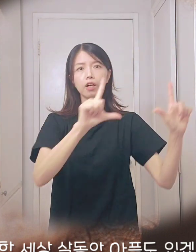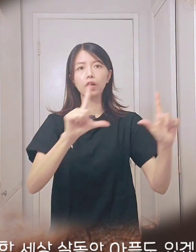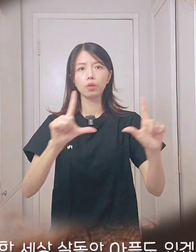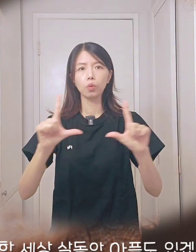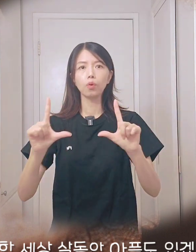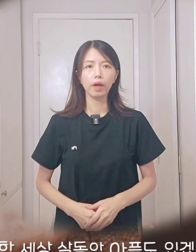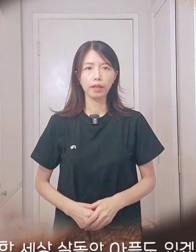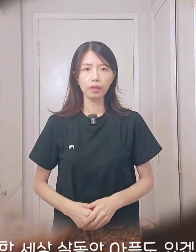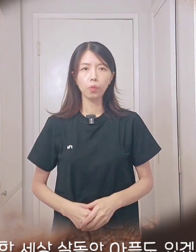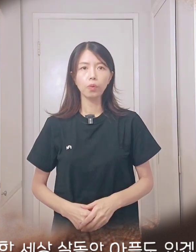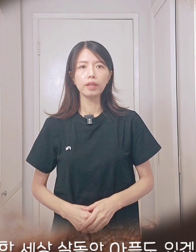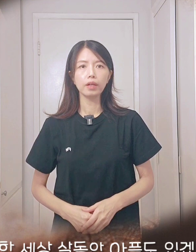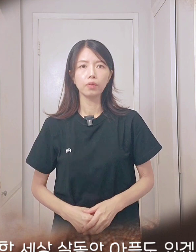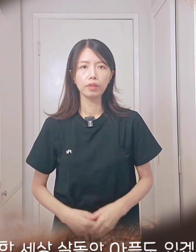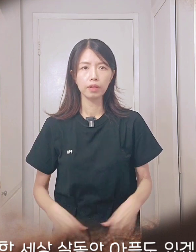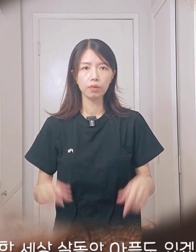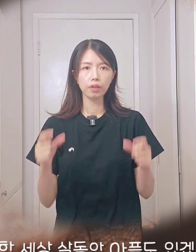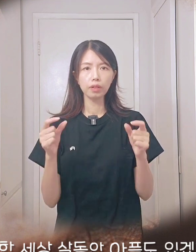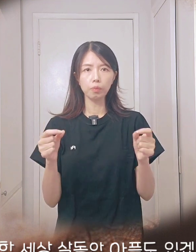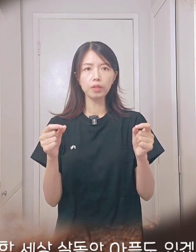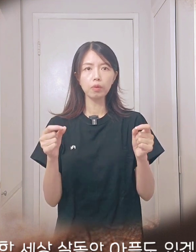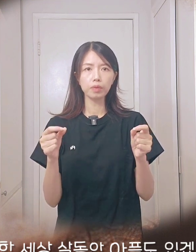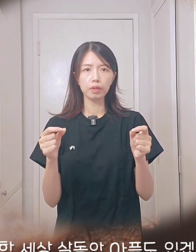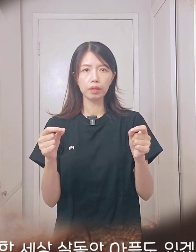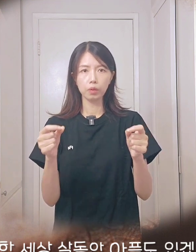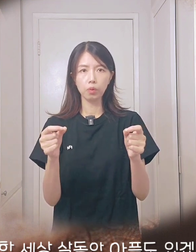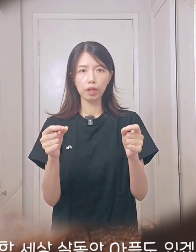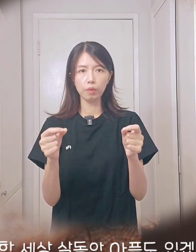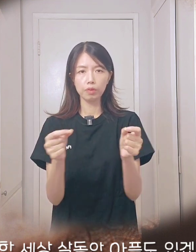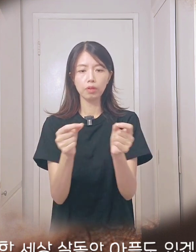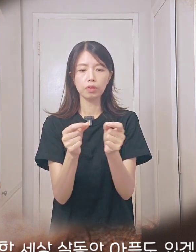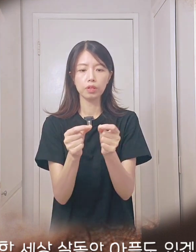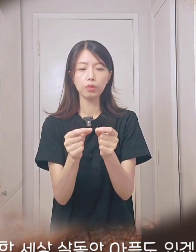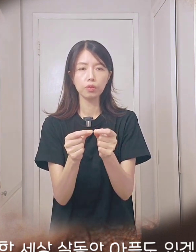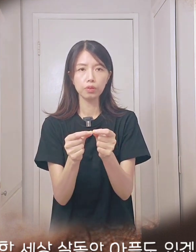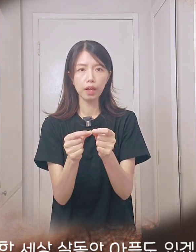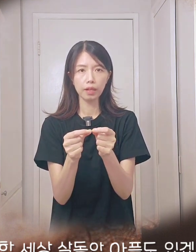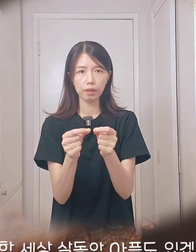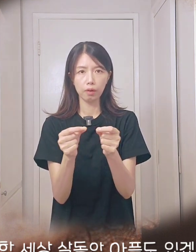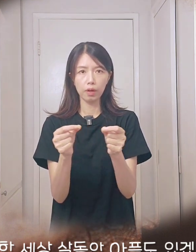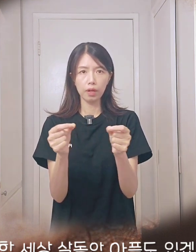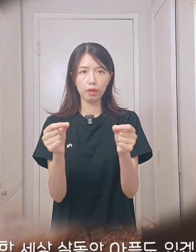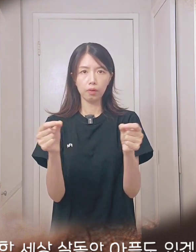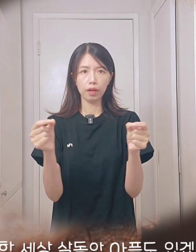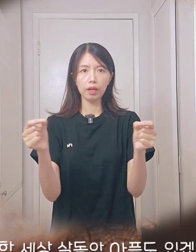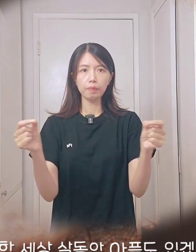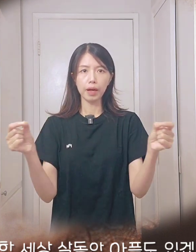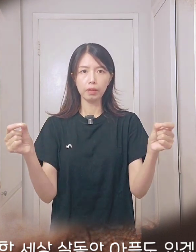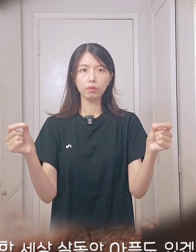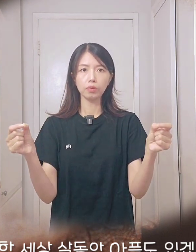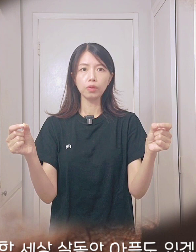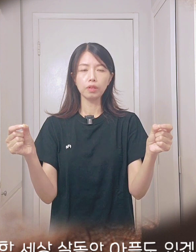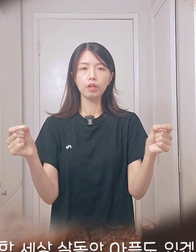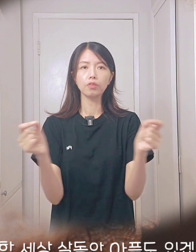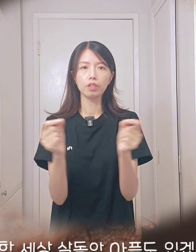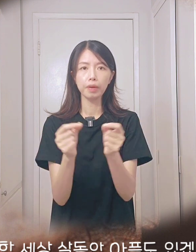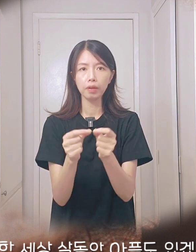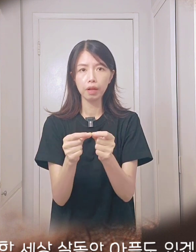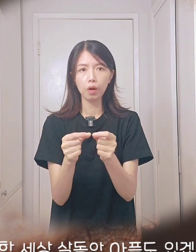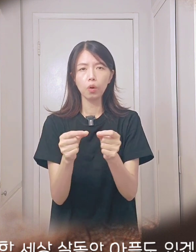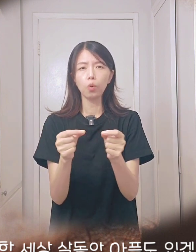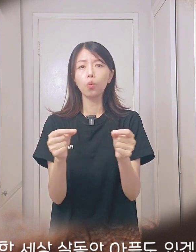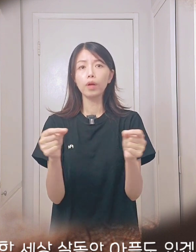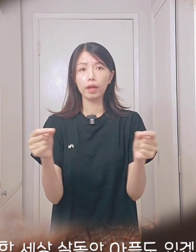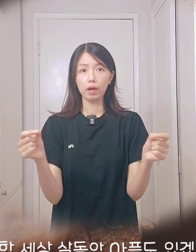살 동안. 동안이라고 하는 대수어는 엄지검지를 동그랗게 붙여주시고 중간에서 이렇게 밖으로